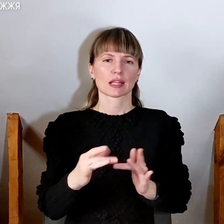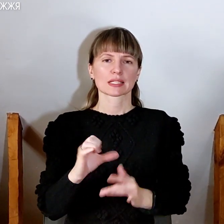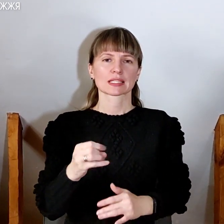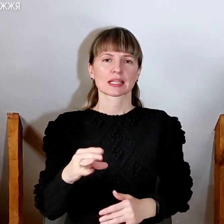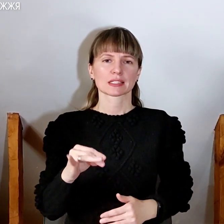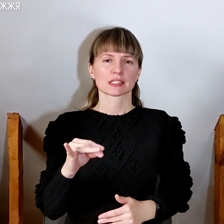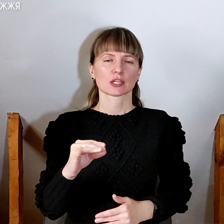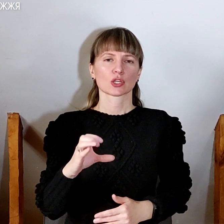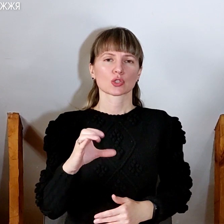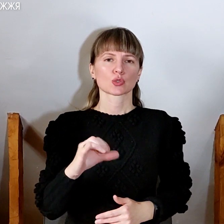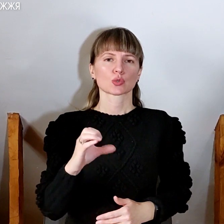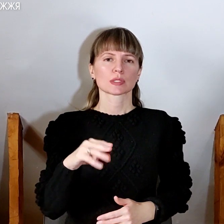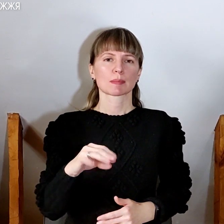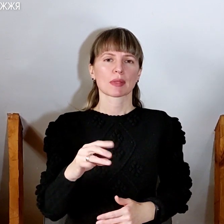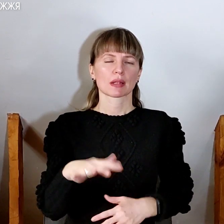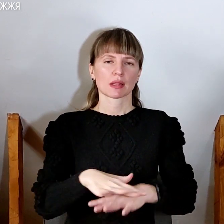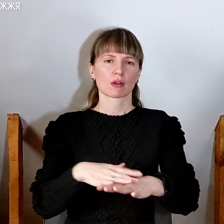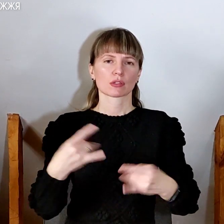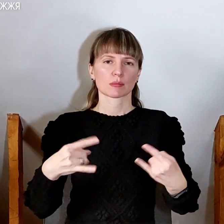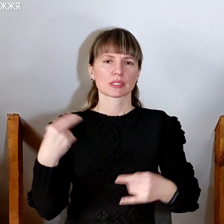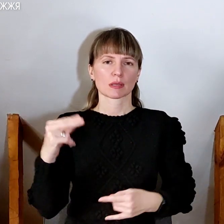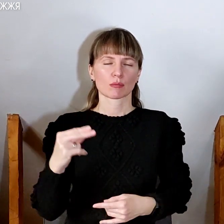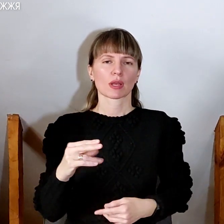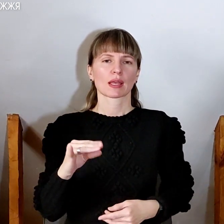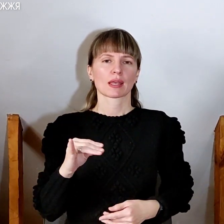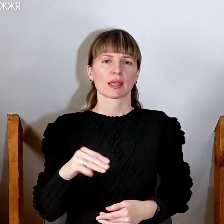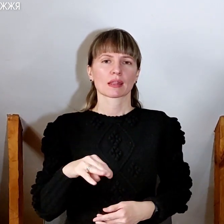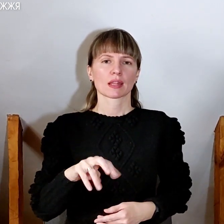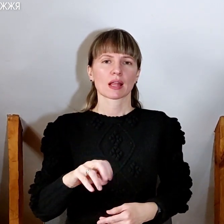також в офіційному телеграм-каналі. Тримаємося, бережіть себе та